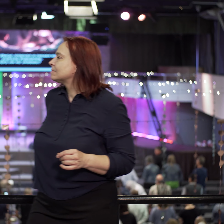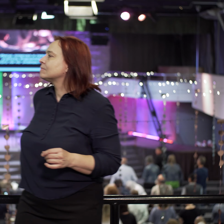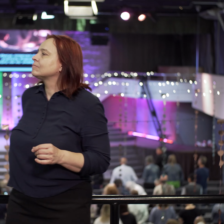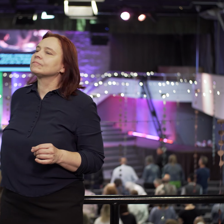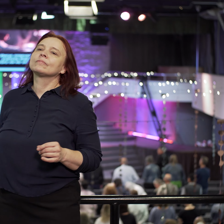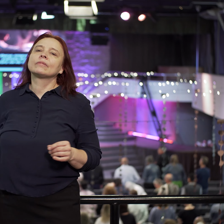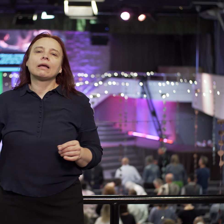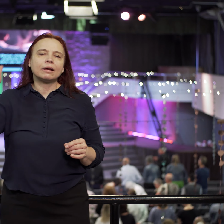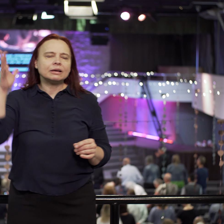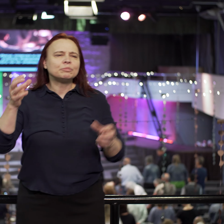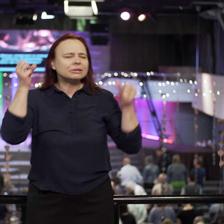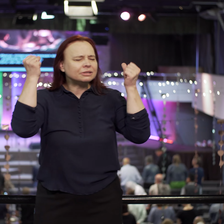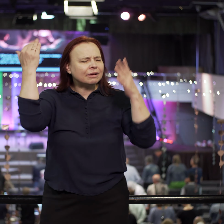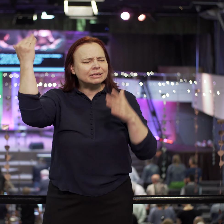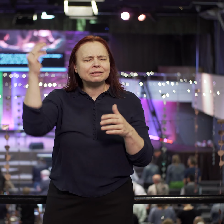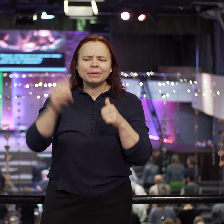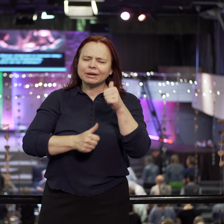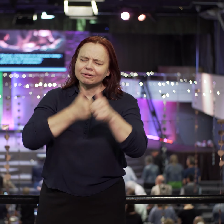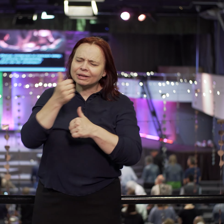Мы благословляем Твое святое имя.